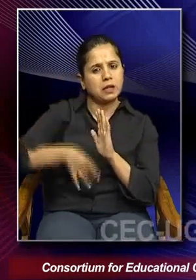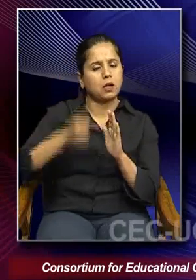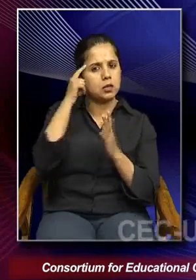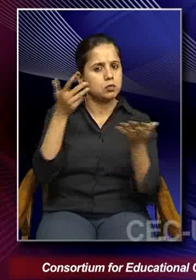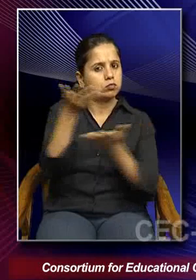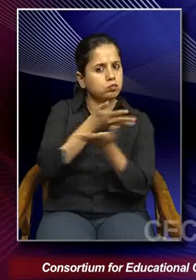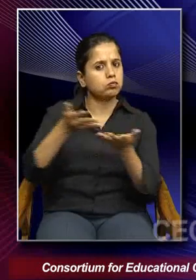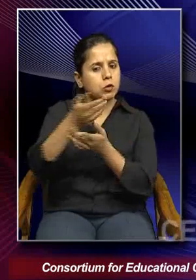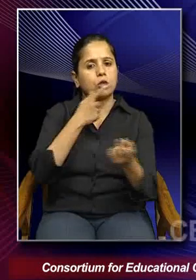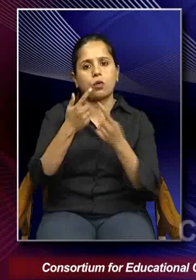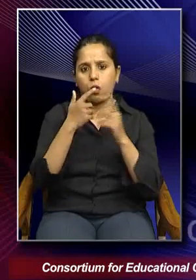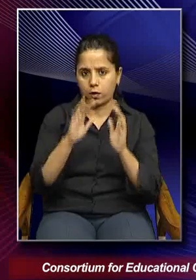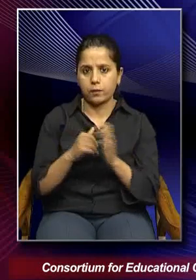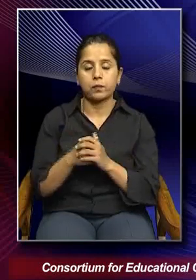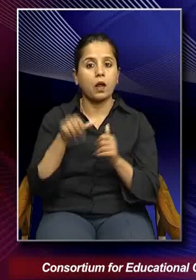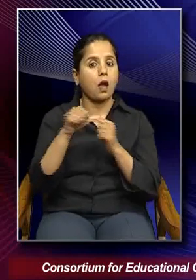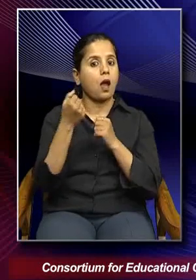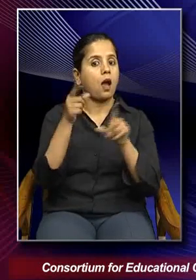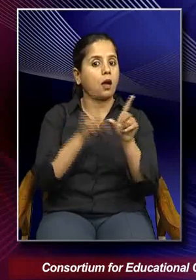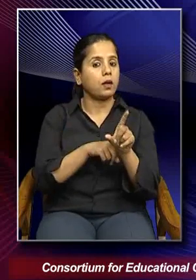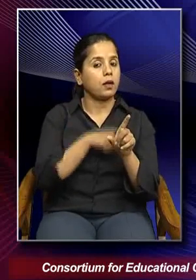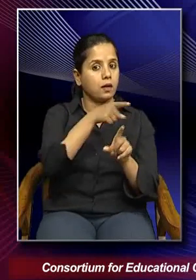किया आगे